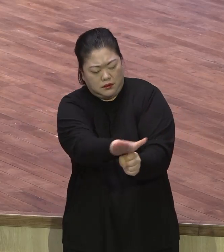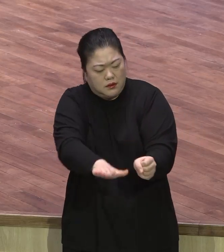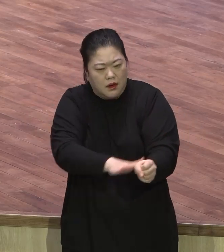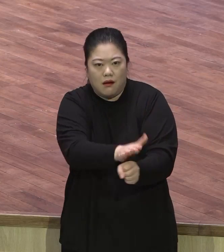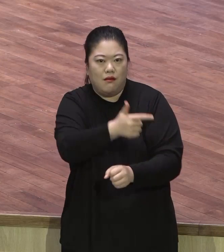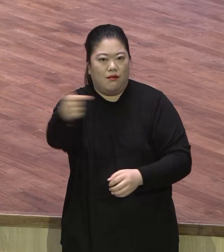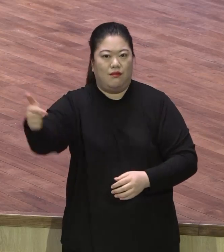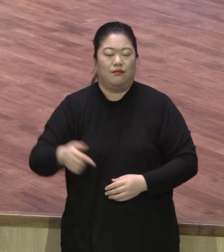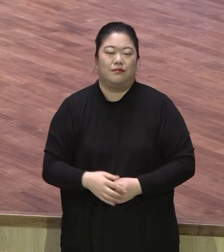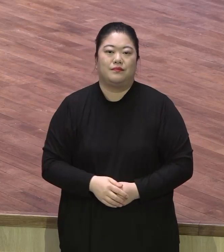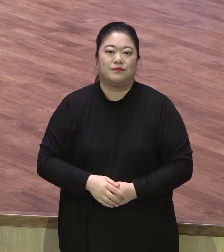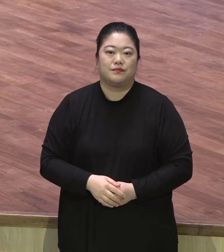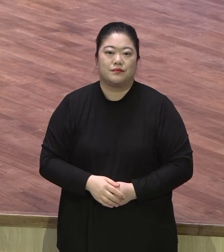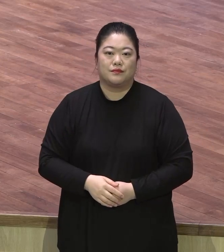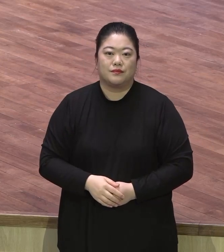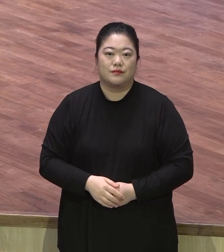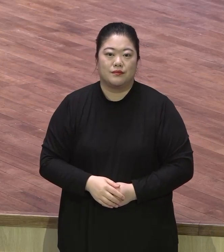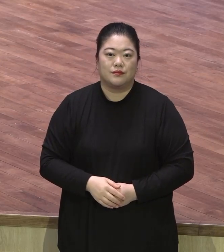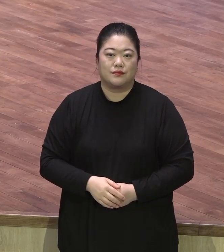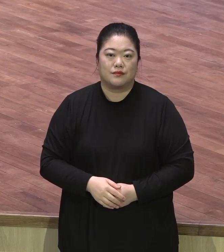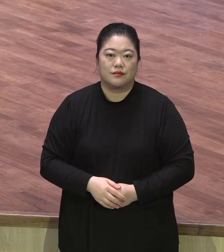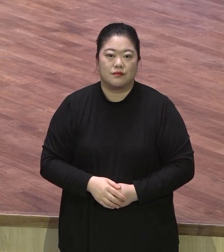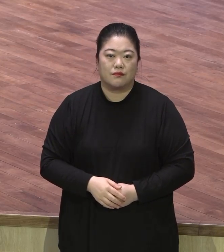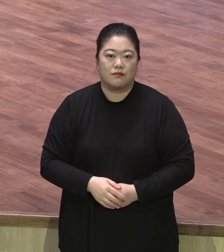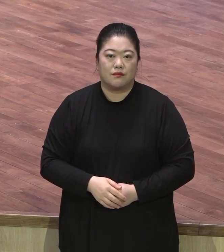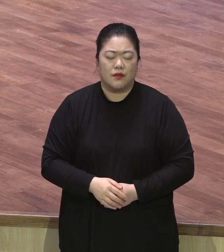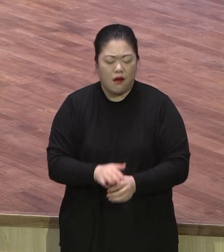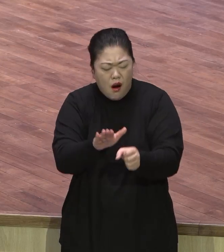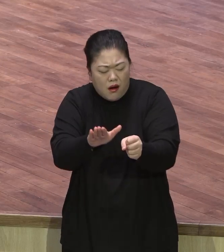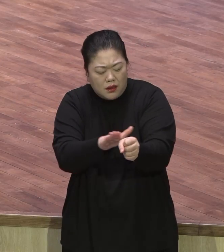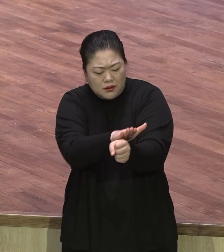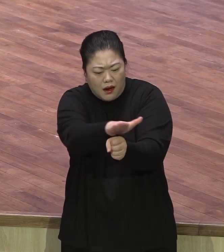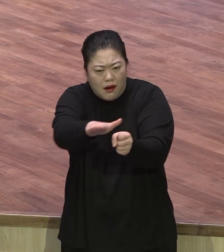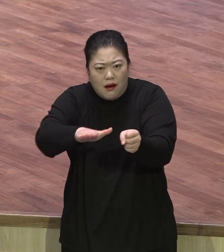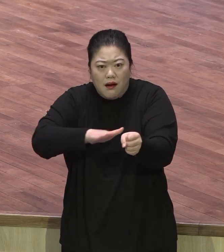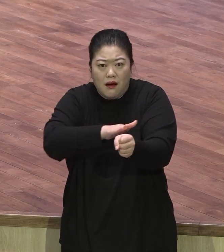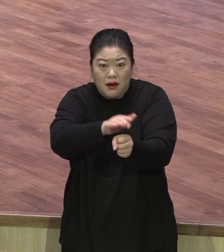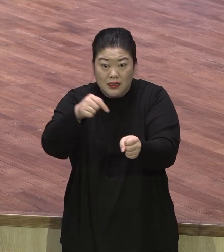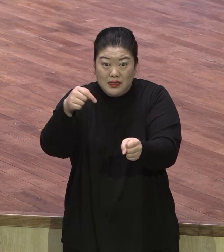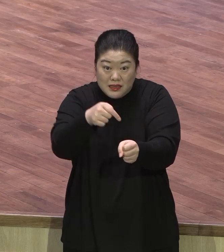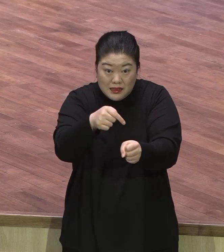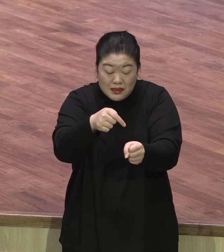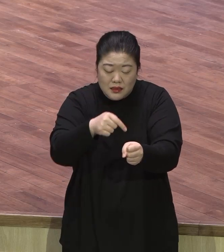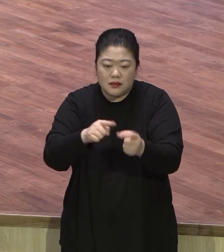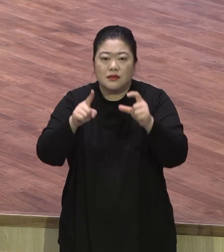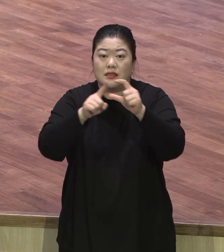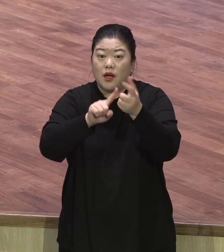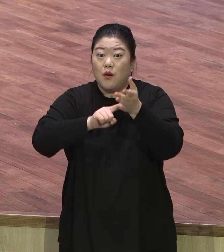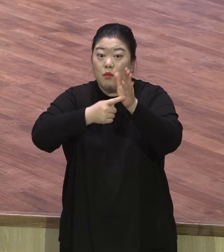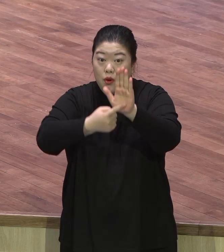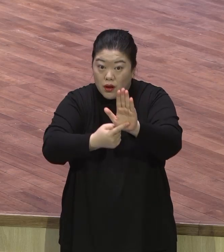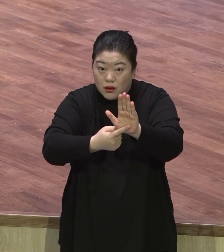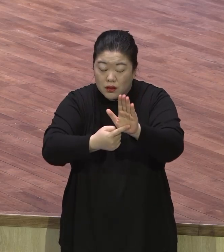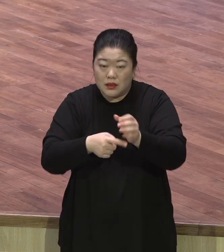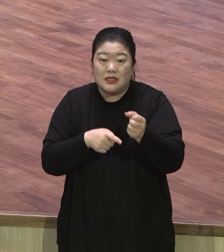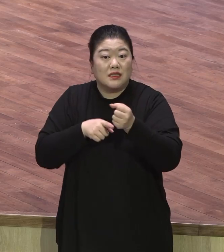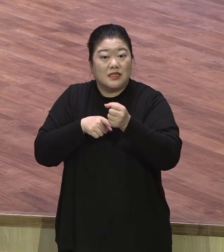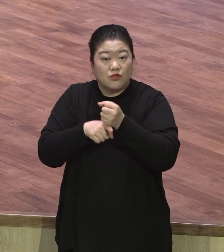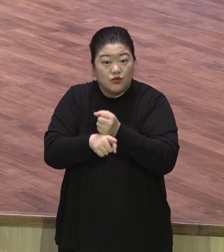하나님께서 이런 표현을 사용하신 것은 이스라엘 백성들이 가지고 있었던 예틀을